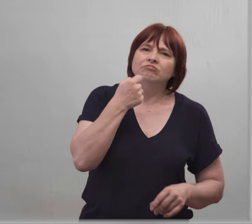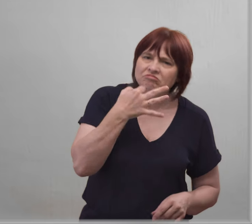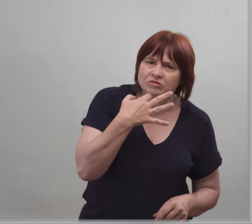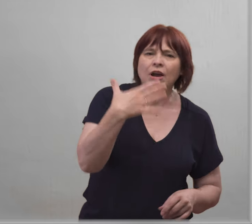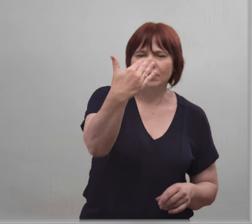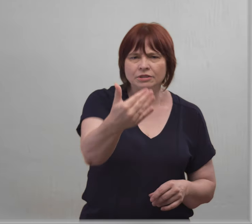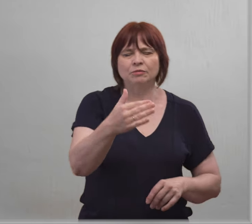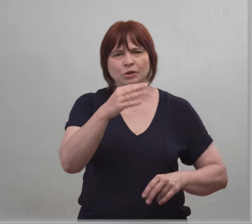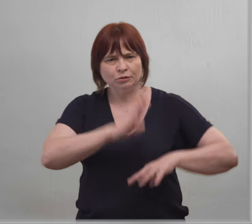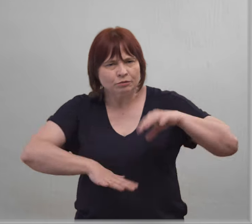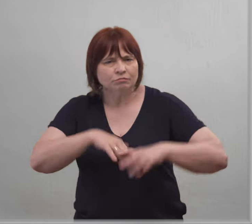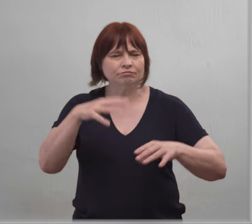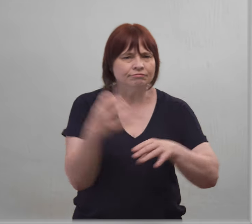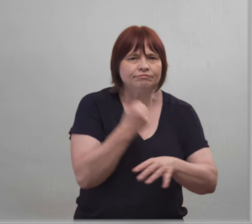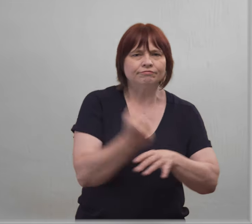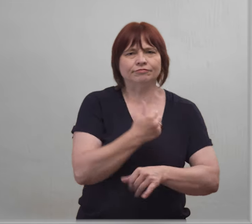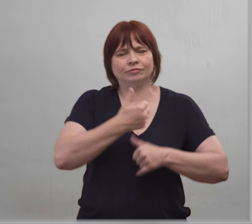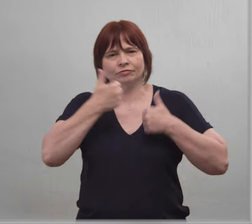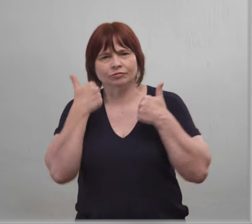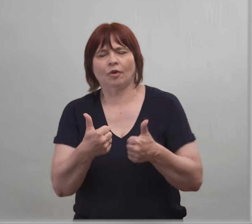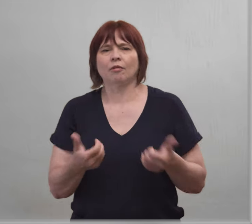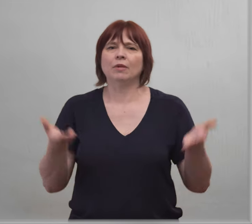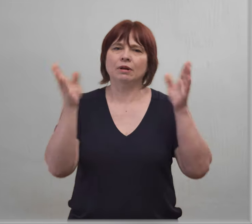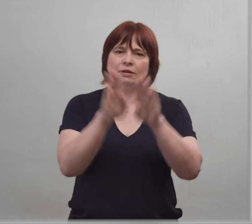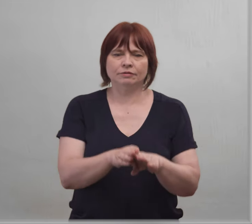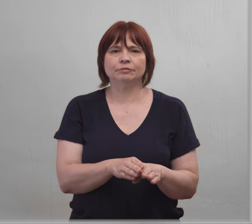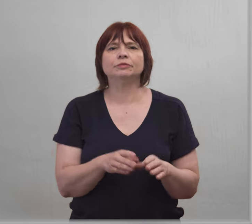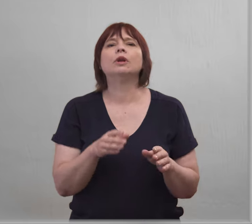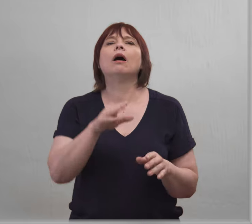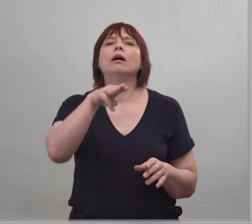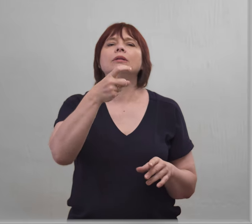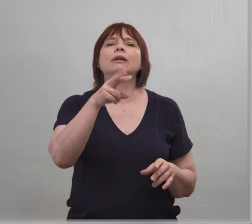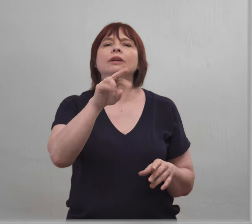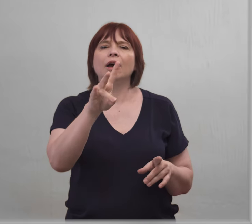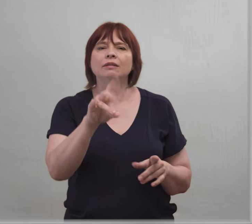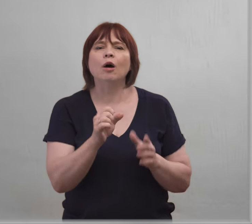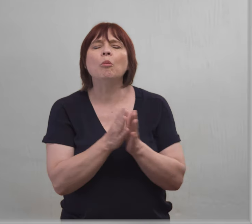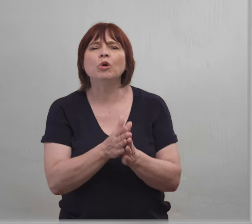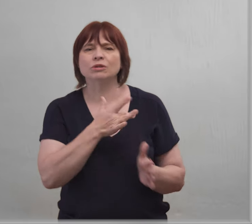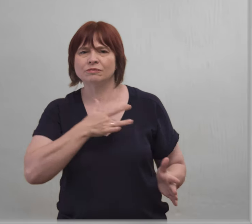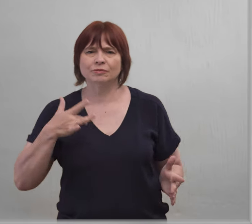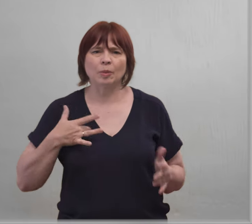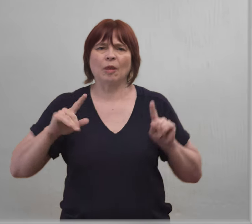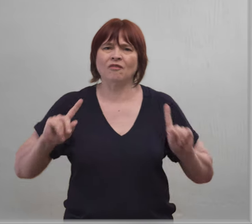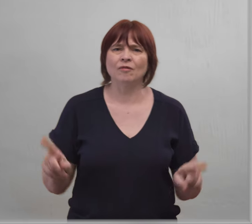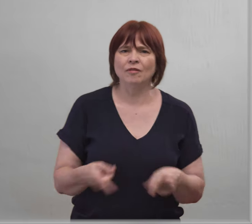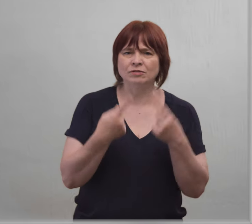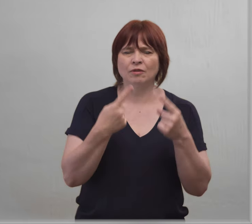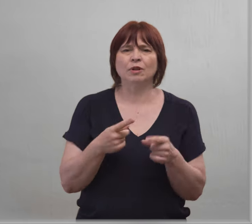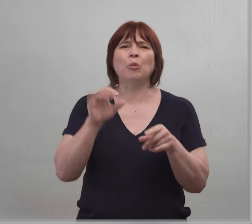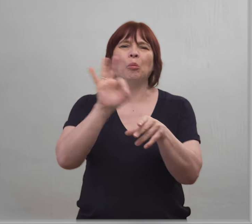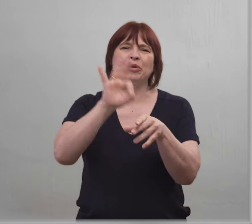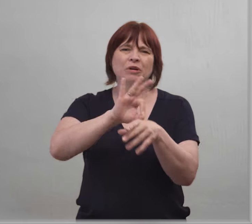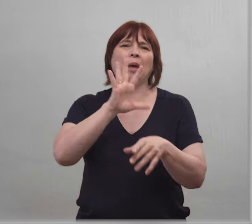пришло сообщение. Татьяна просит за восстановление легких, бронхов и всего тела у Татьяны после ковида, за